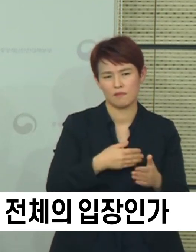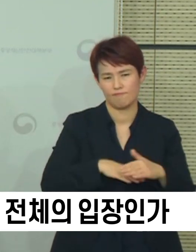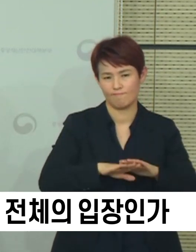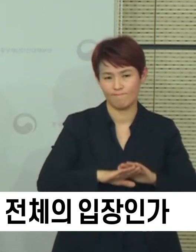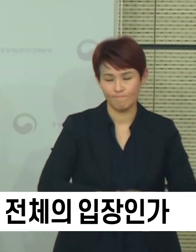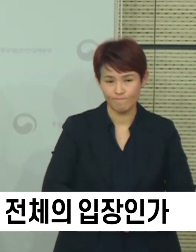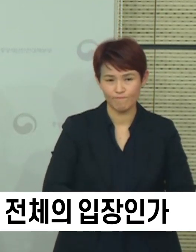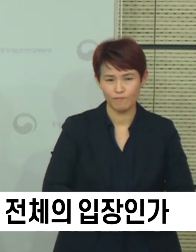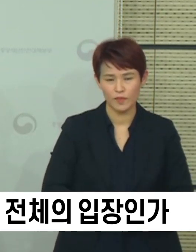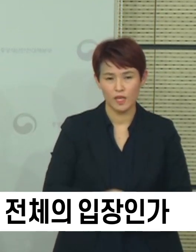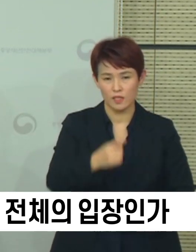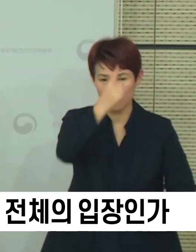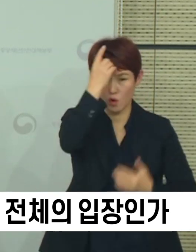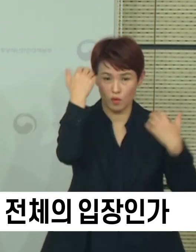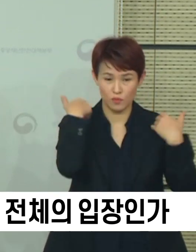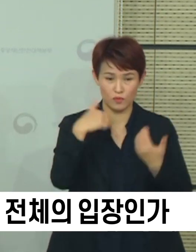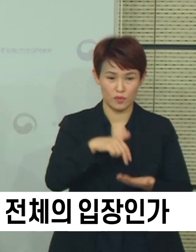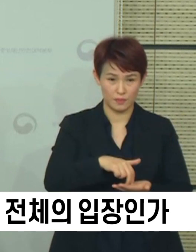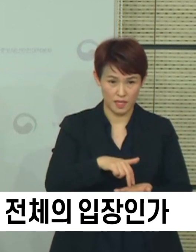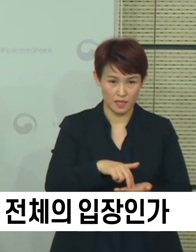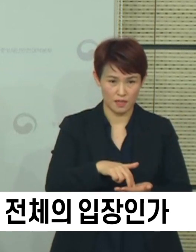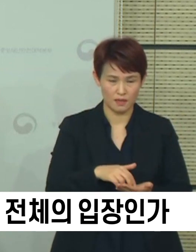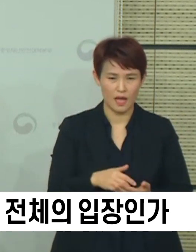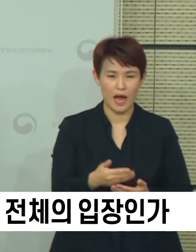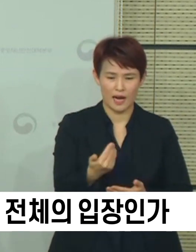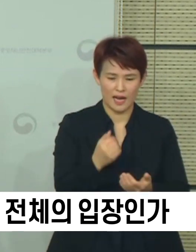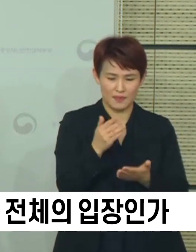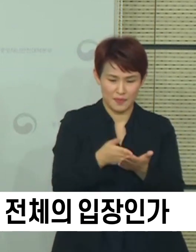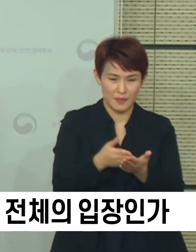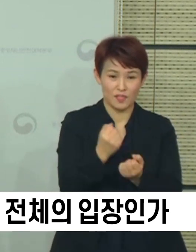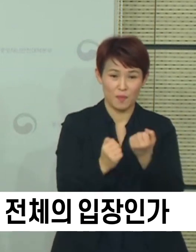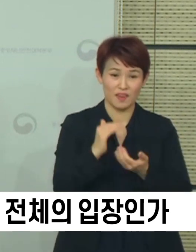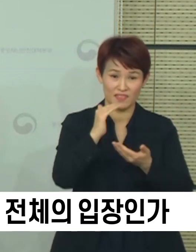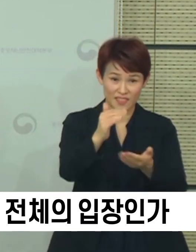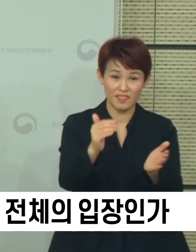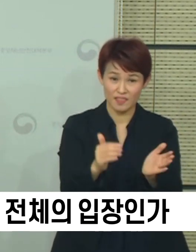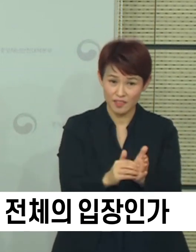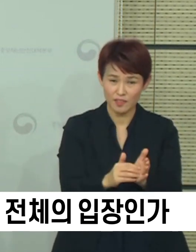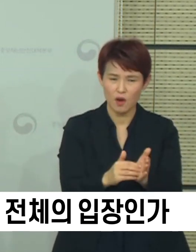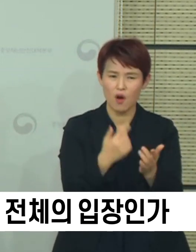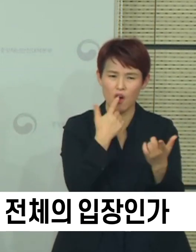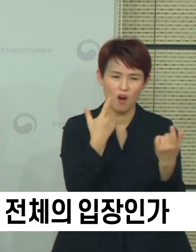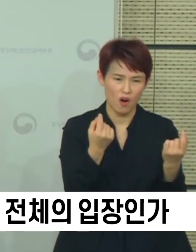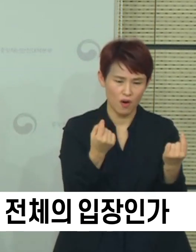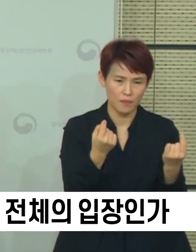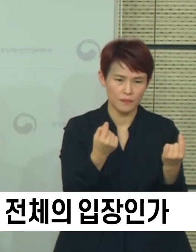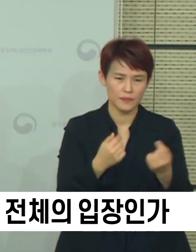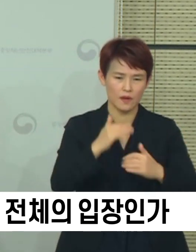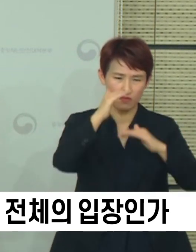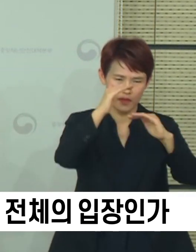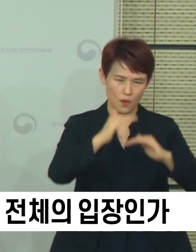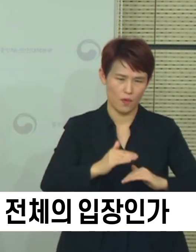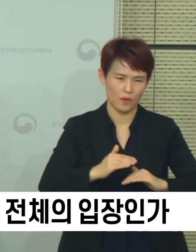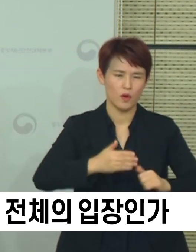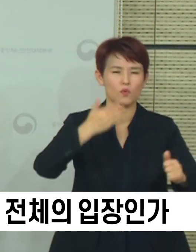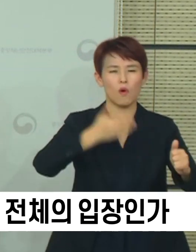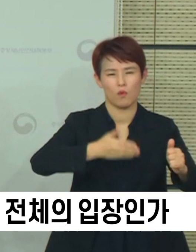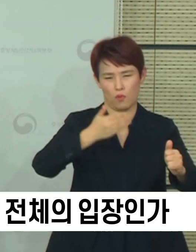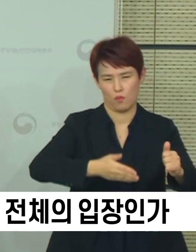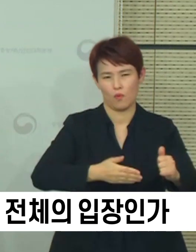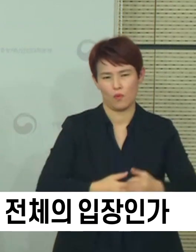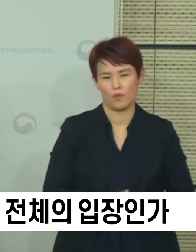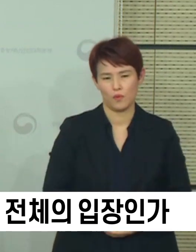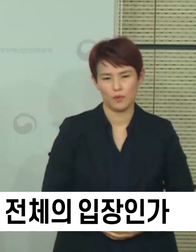두시고 정부도 이 부분에 대해서 아까 브리핑에도 있고 오늘 보도자료에도 있습니다만 이러한 내용을 강하게 권고를 해드리고